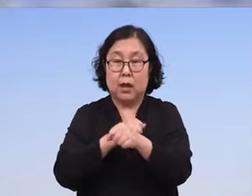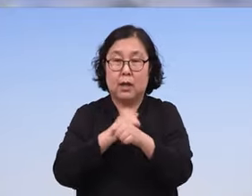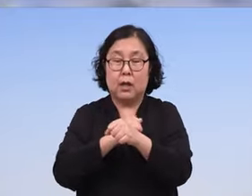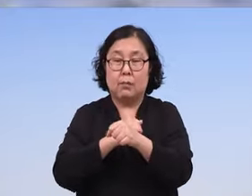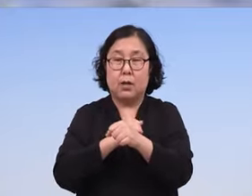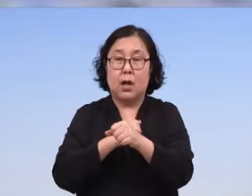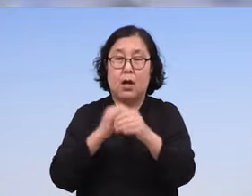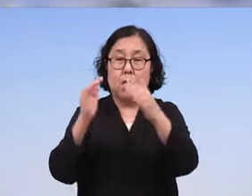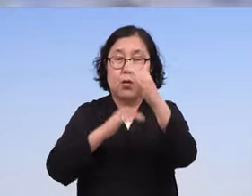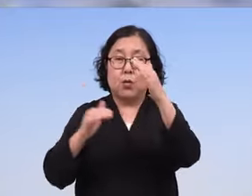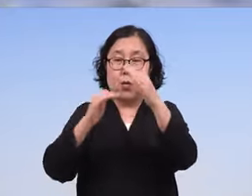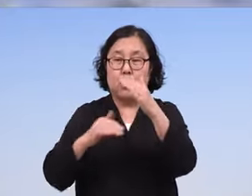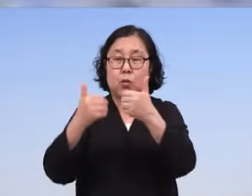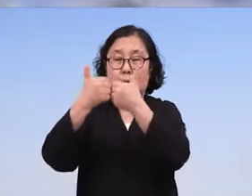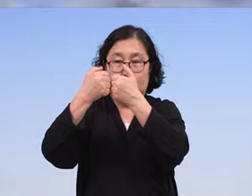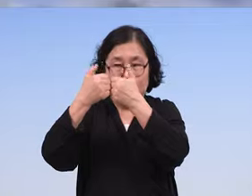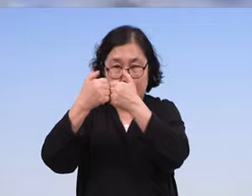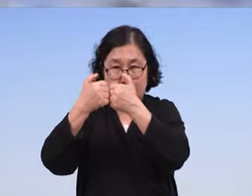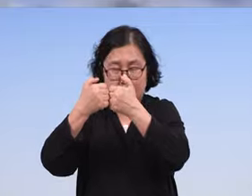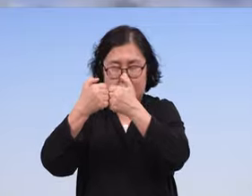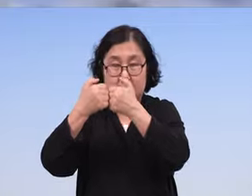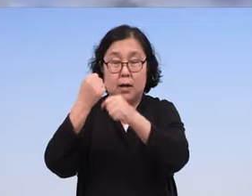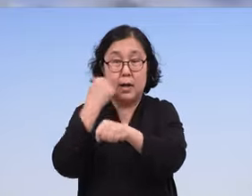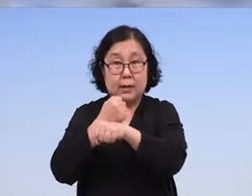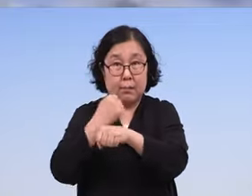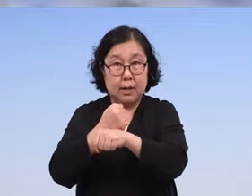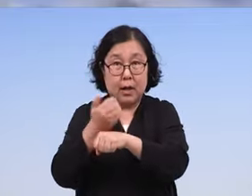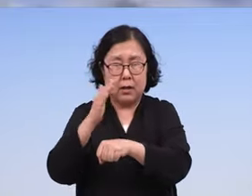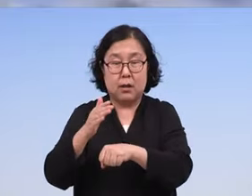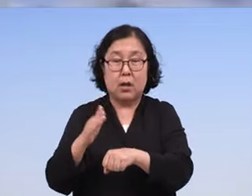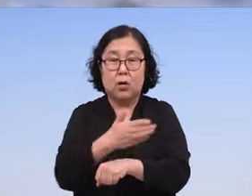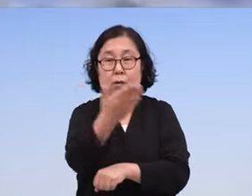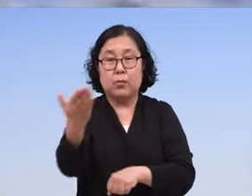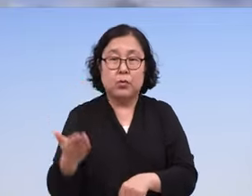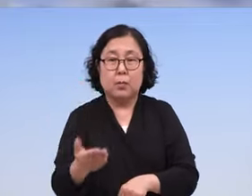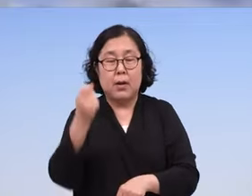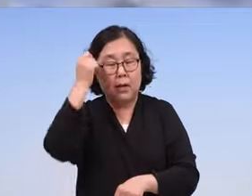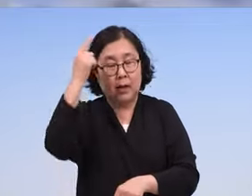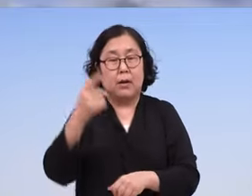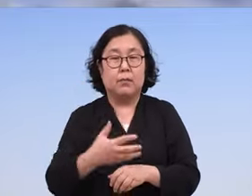그래서 이거를 공동의회를 거치는데 여러분은 정말 대단한 분이에요.